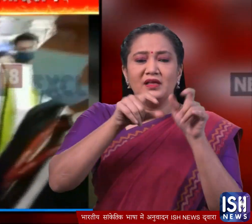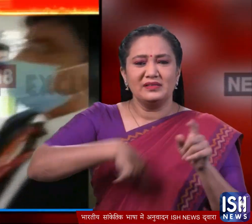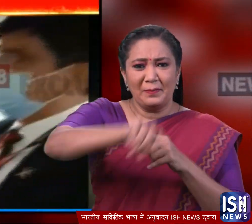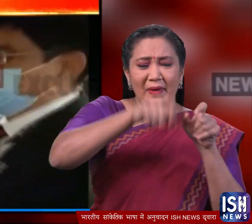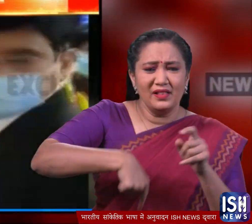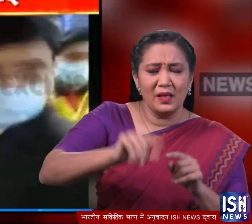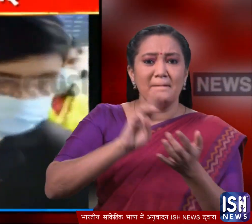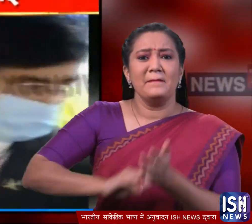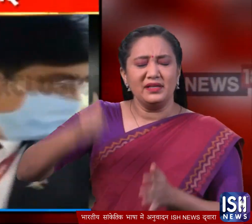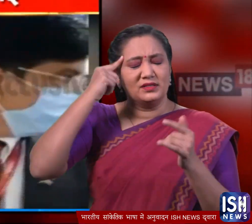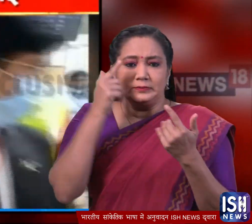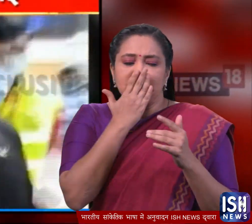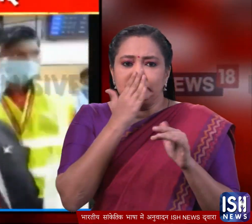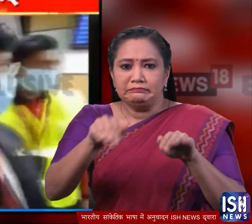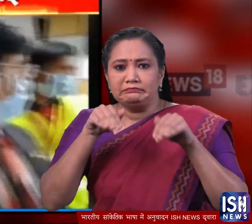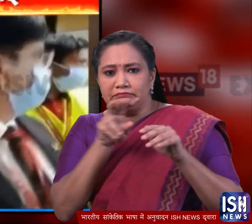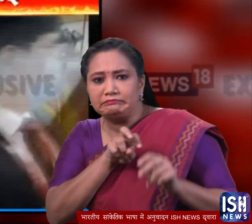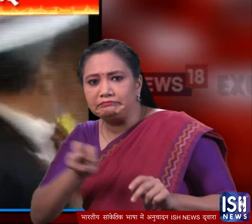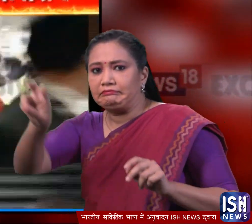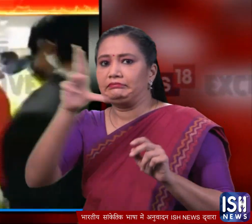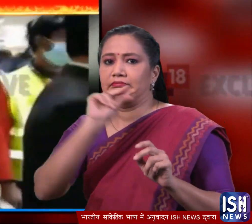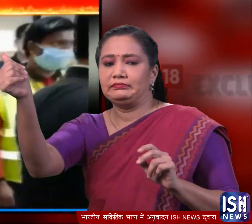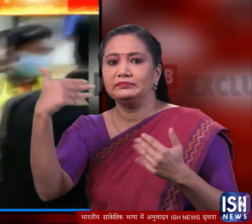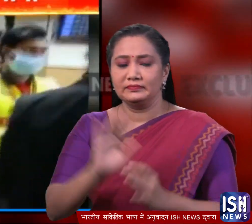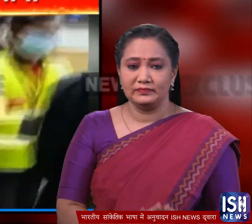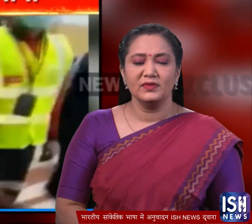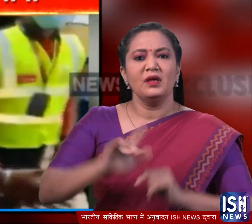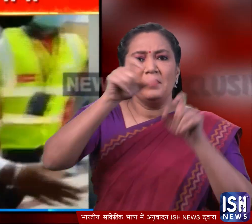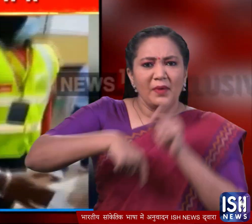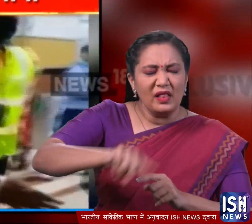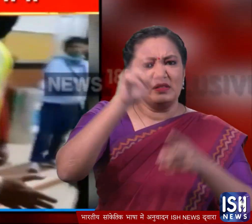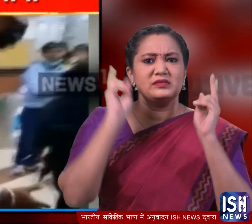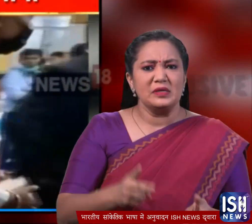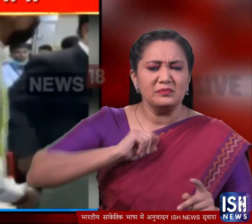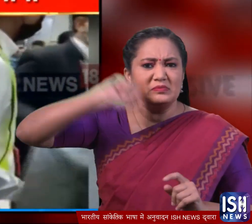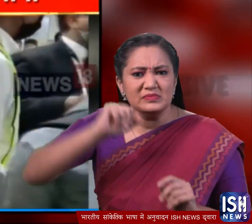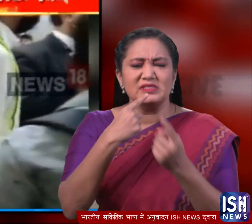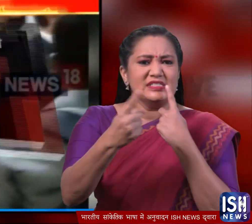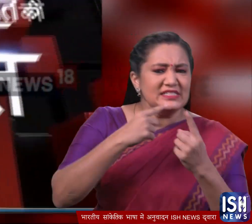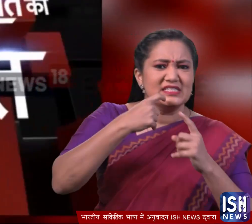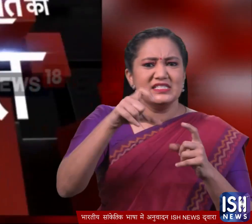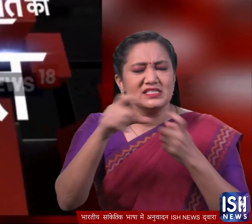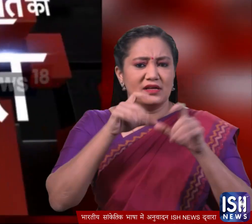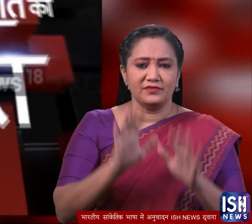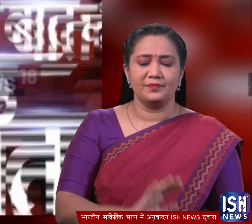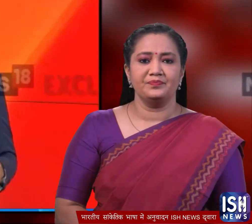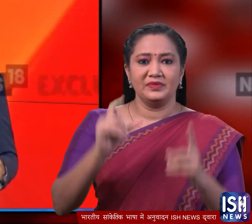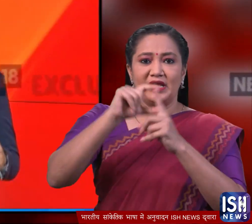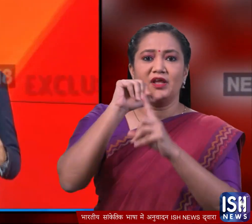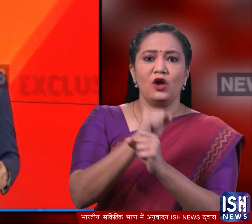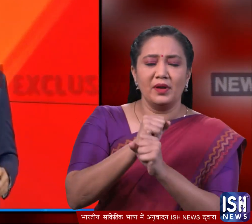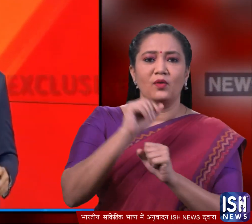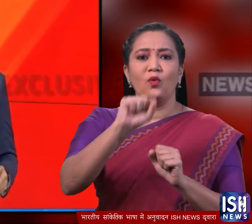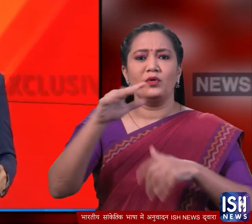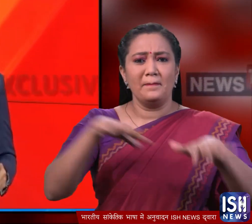यात्रियों के तेवर देखकर मैनेजर ने भी वहां से चले जाने में अपनी भलाई समझी। हालांकि इसके बाद भी काफी देर तक वहां हंगामा जारी रहा। दिल्ली सरकार